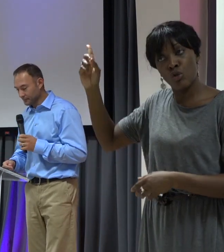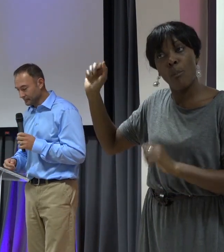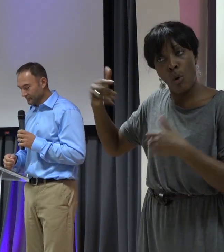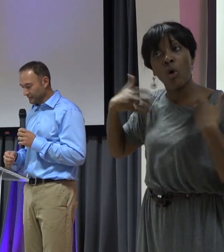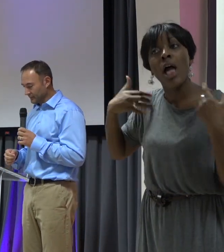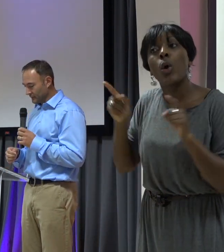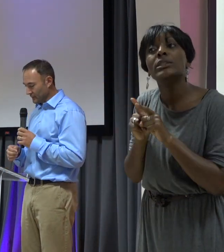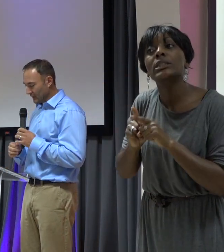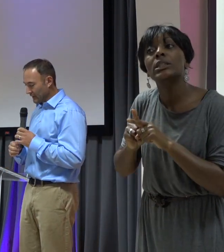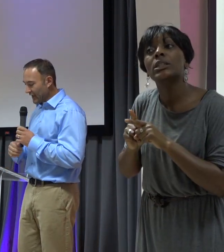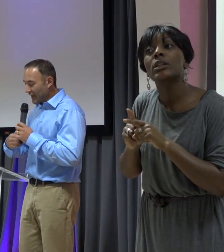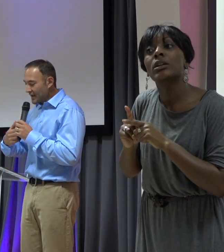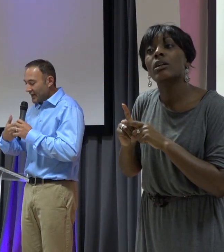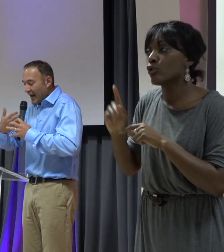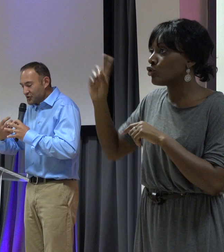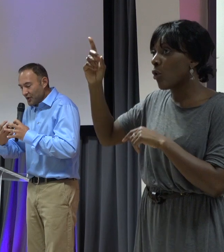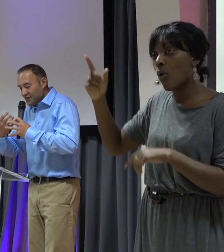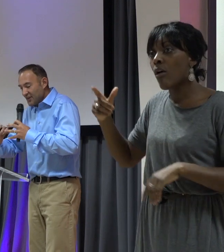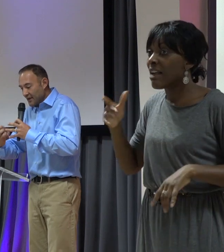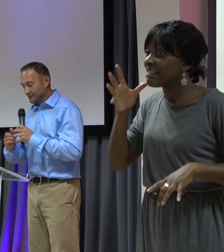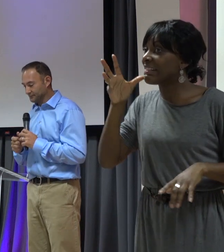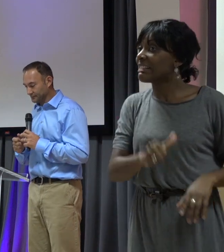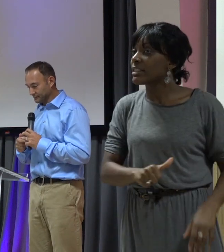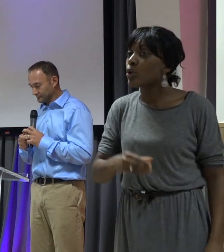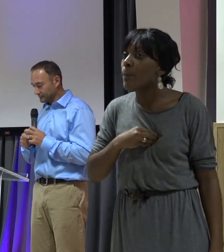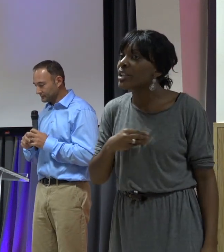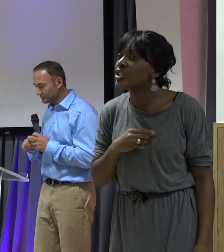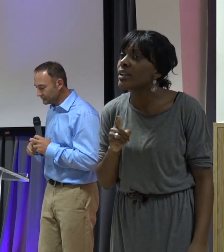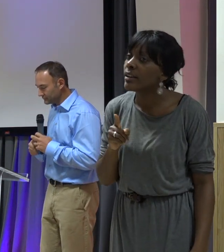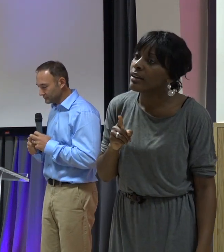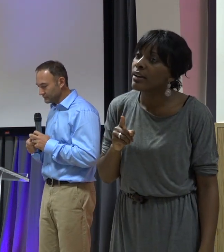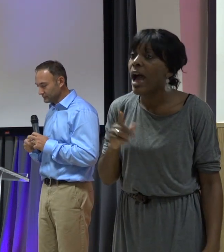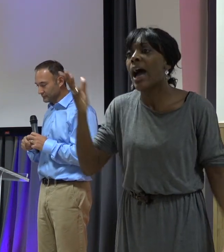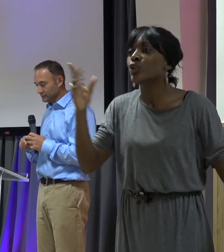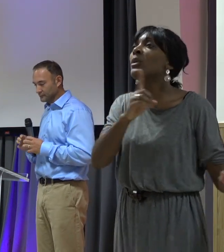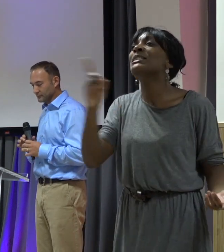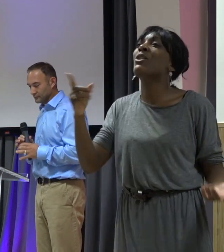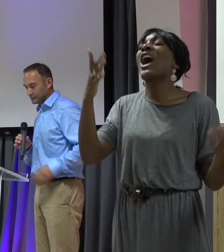qui sont également vrais, like God's hatred of sin, comme